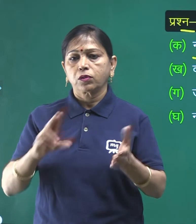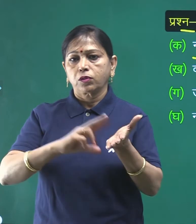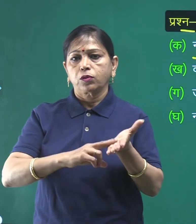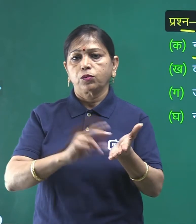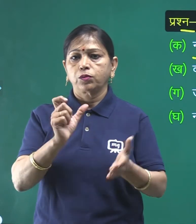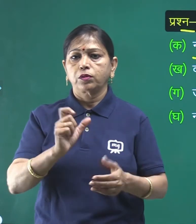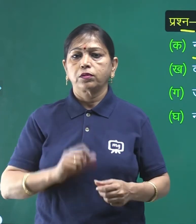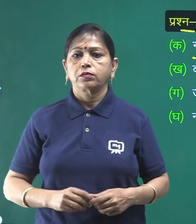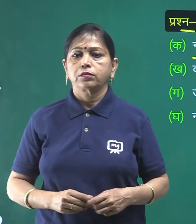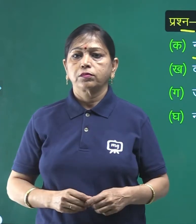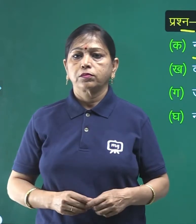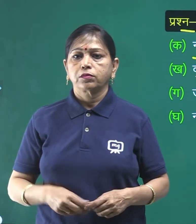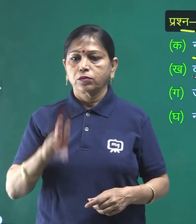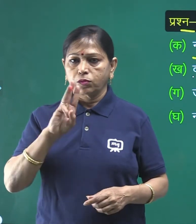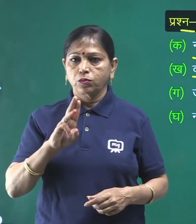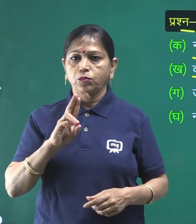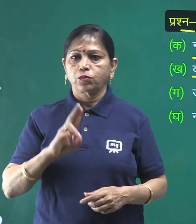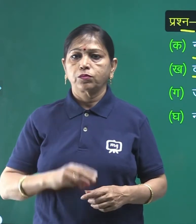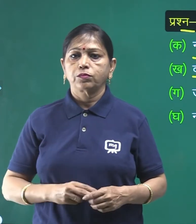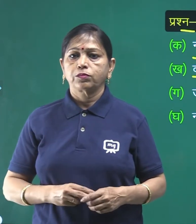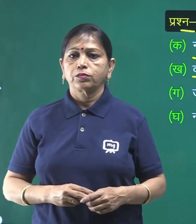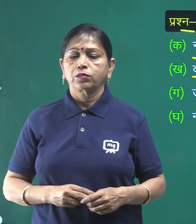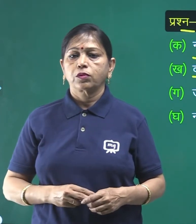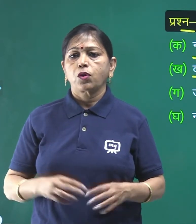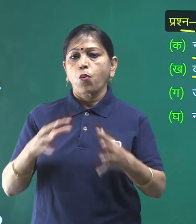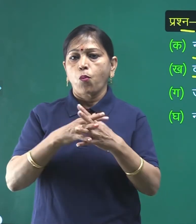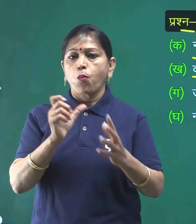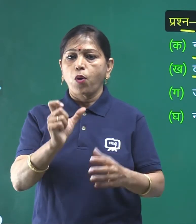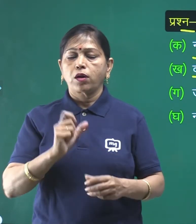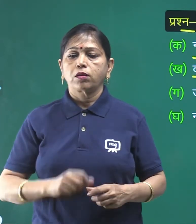न्यूटन, 2 वाट,